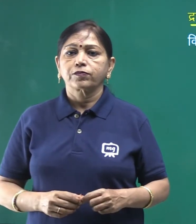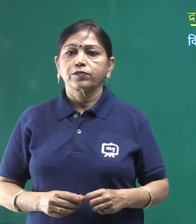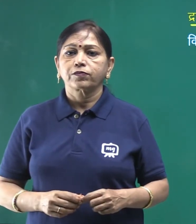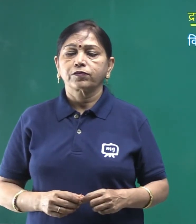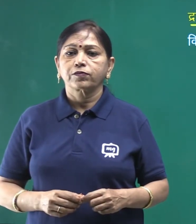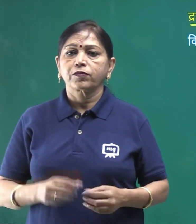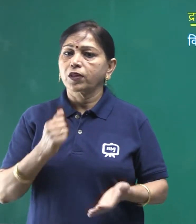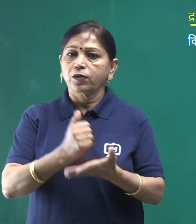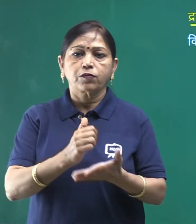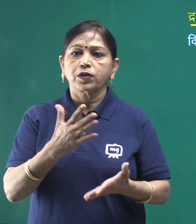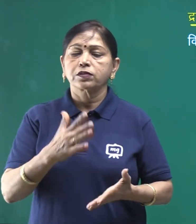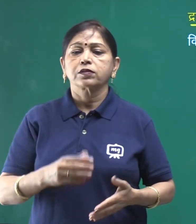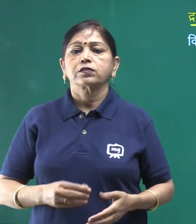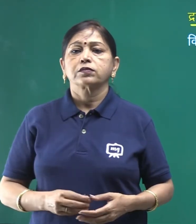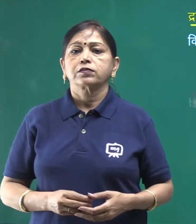अनिश्चित